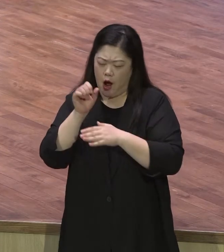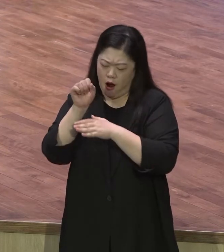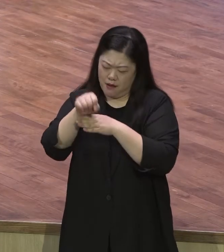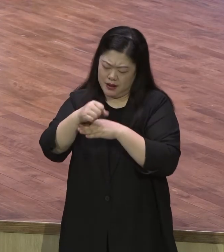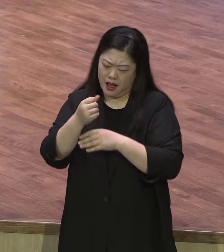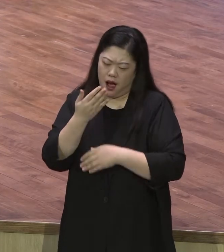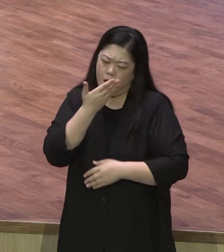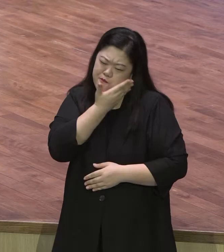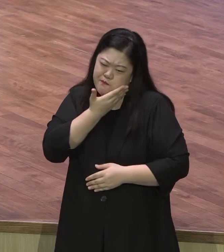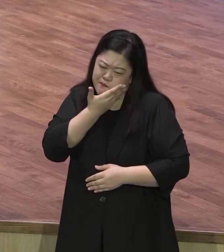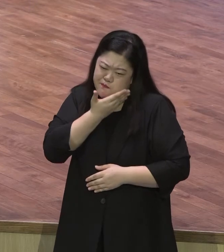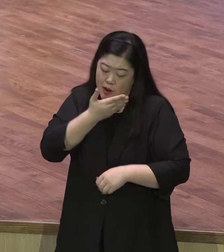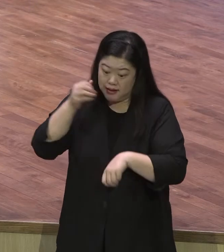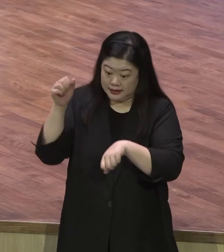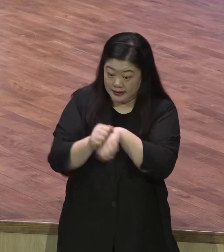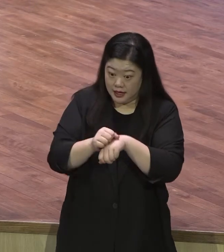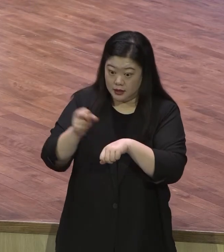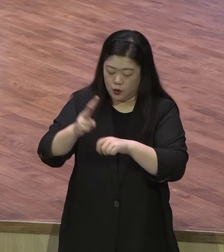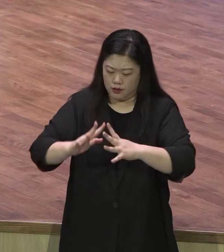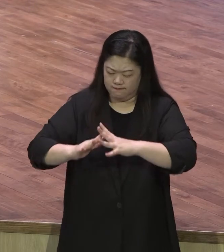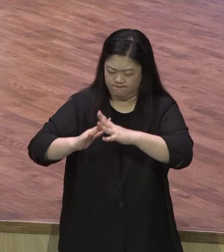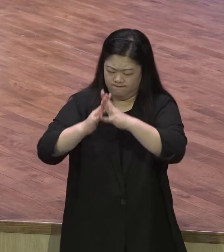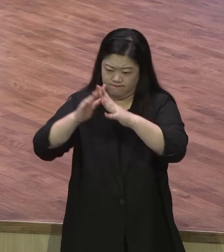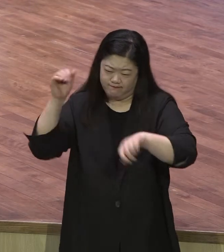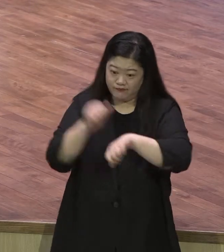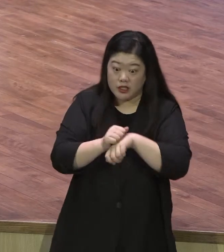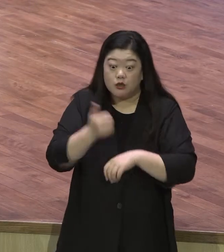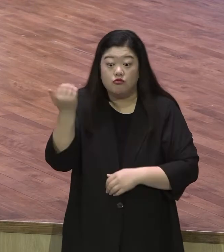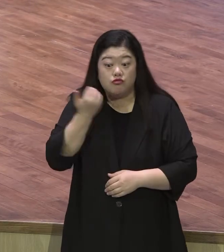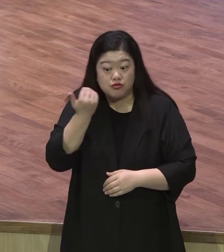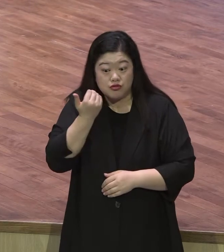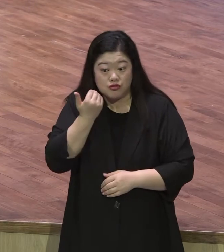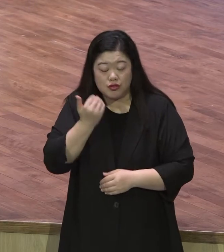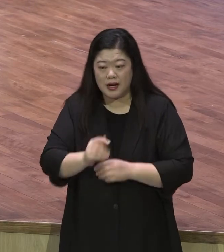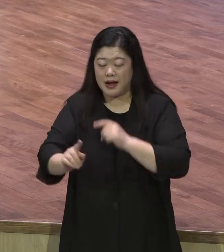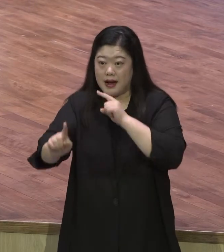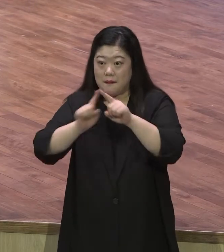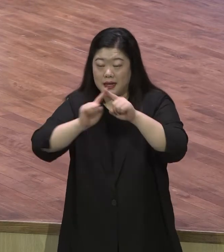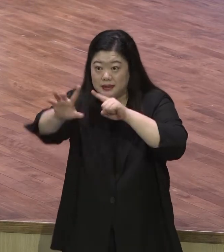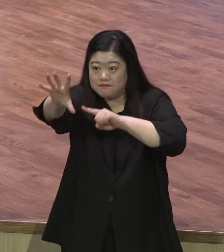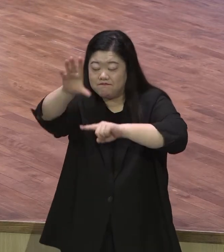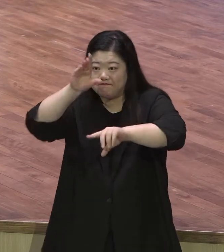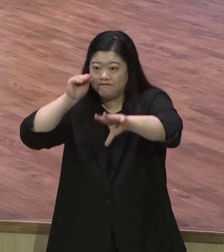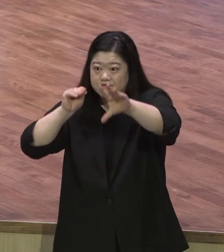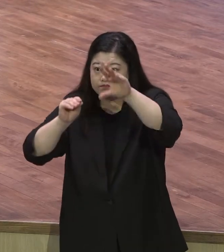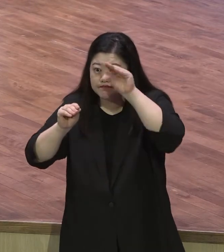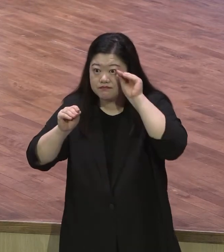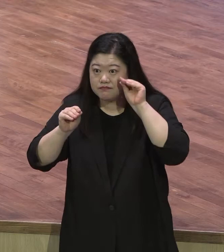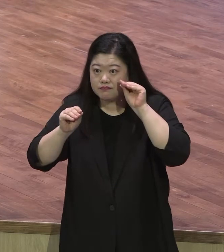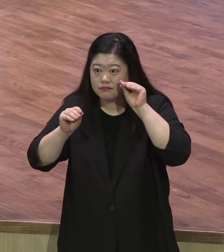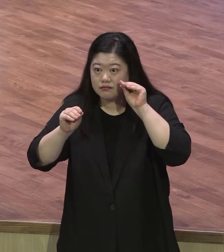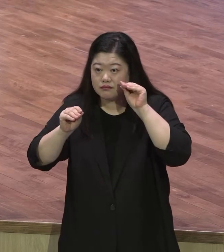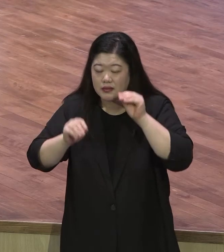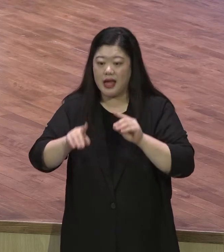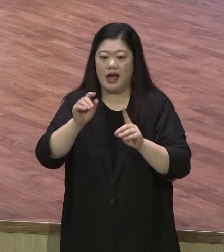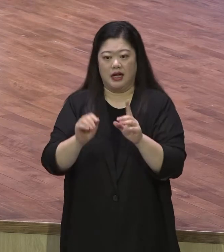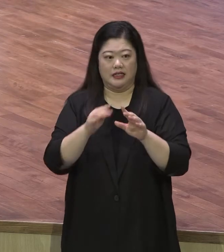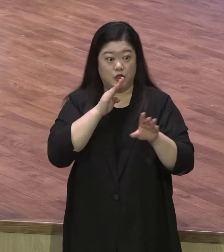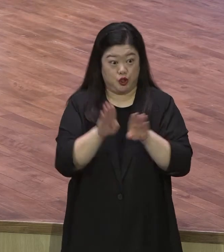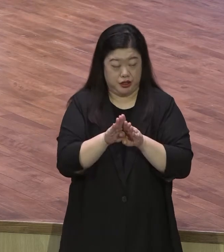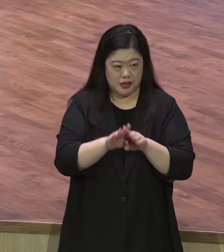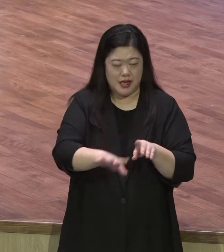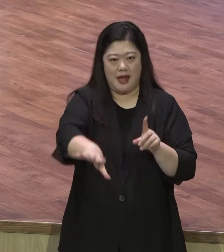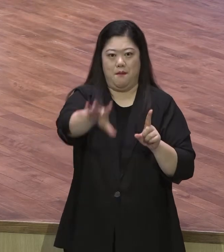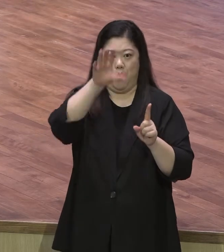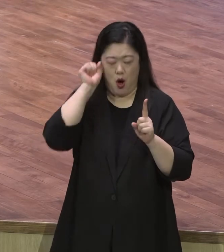사람이 확실한 실행을 하시느냐 말씀을 들었지만 또 들어 또